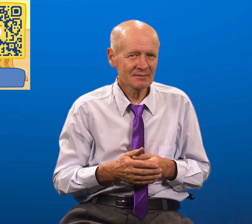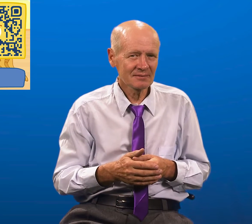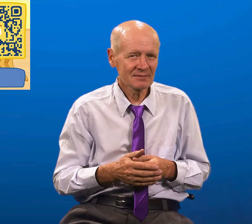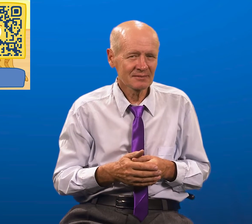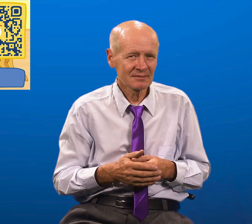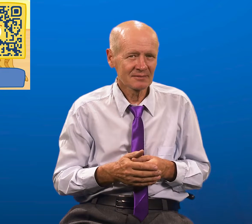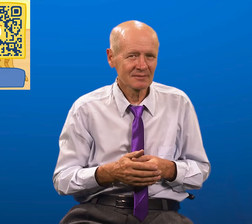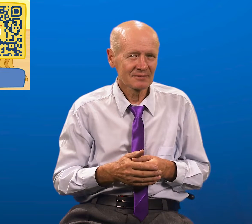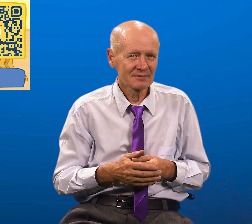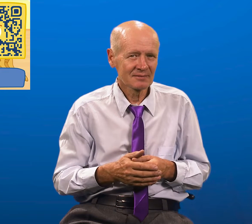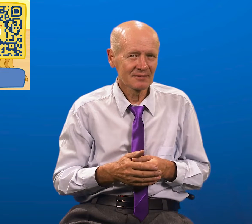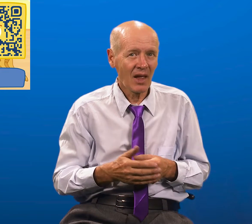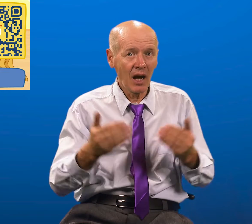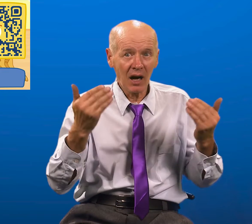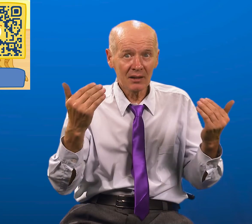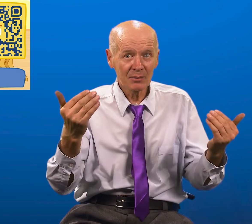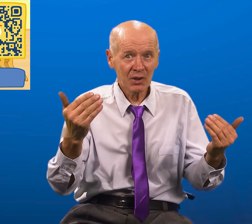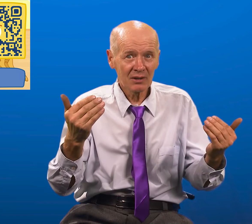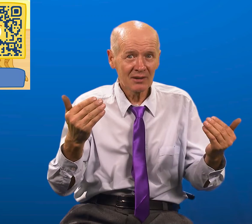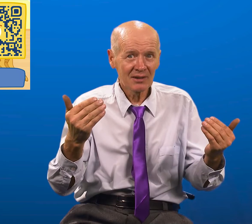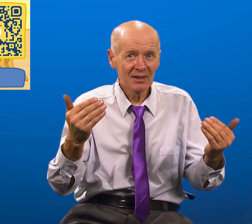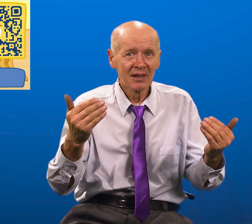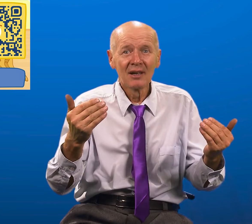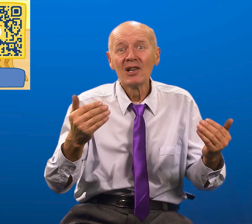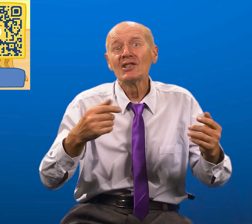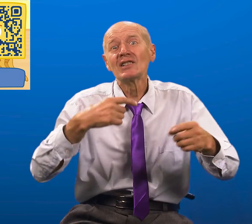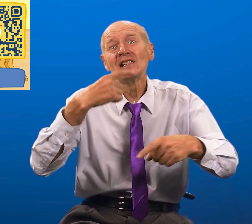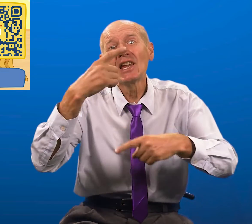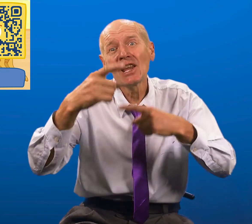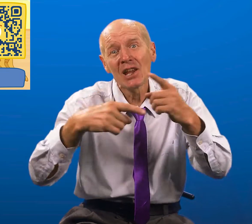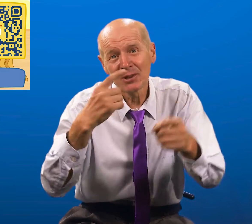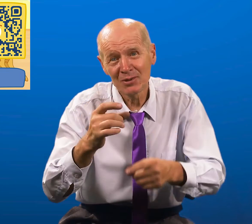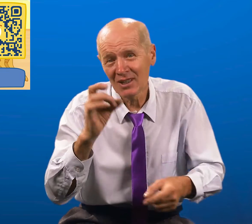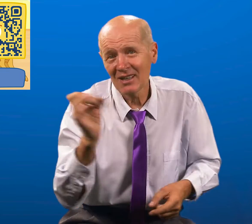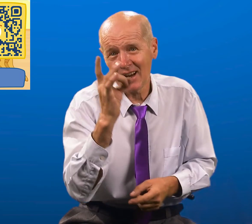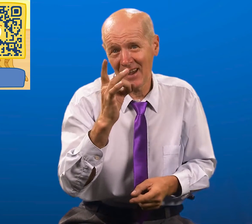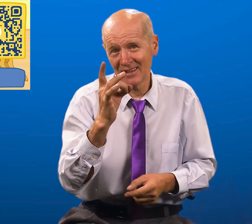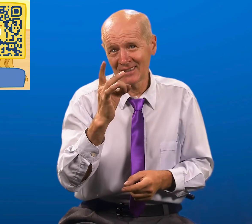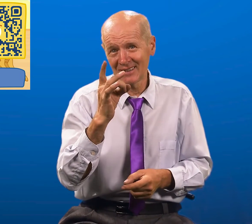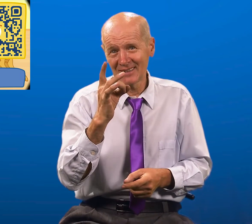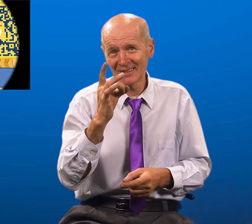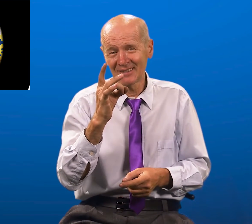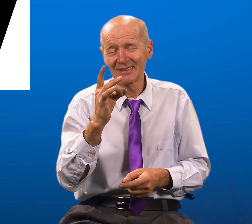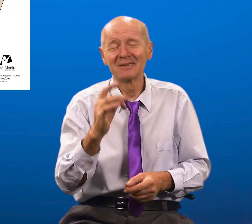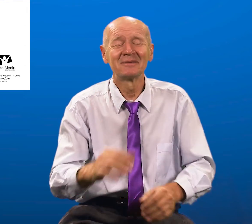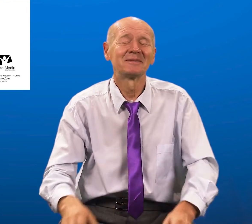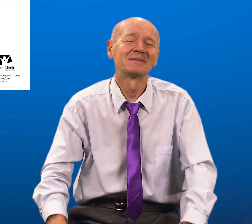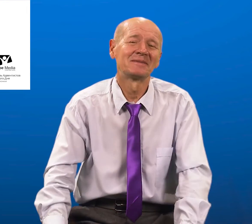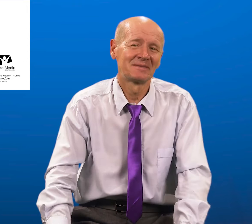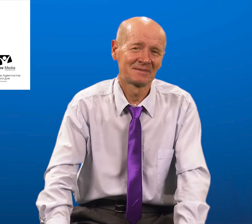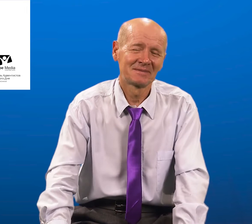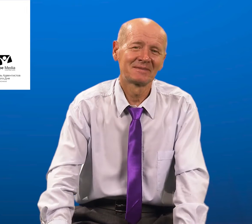что приснилось другу виночерпия, главному пекарю, вы узнаете в нашей следующей серии. До новых встреч!